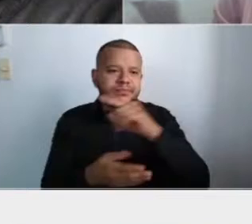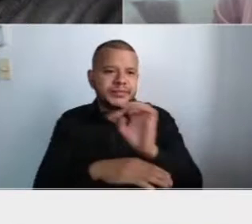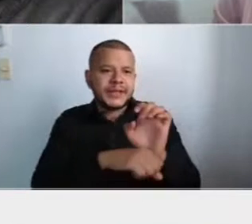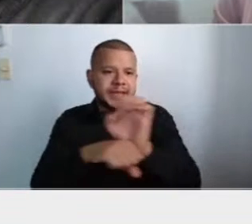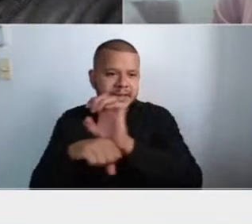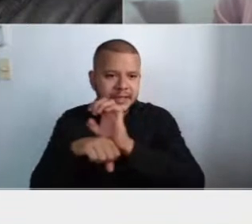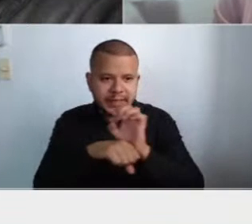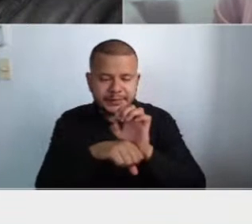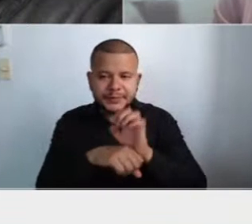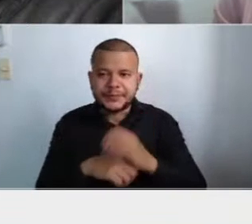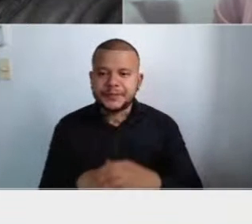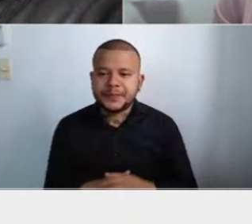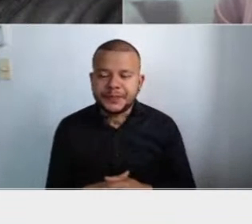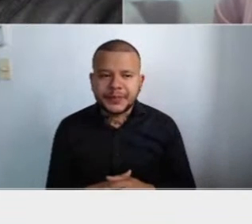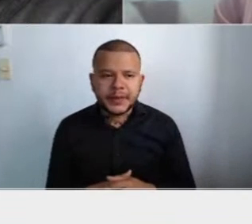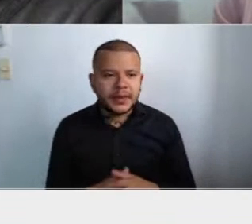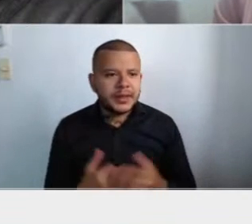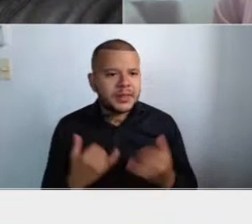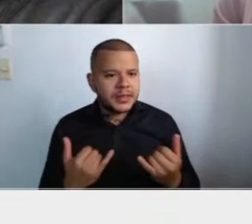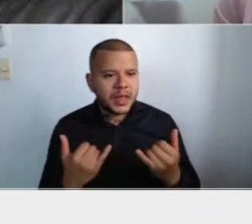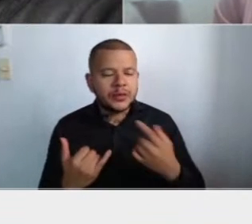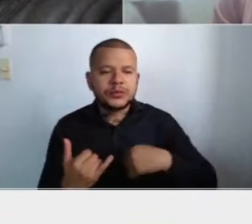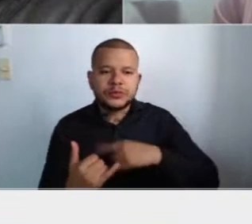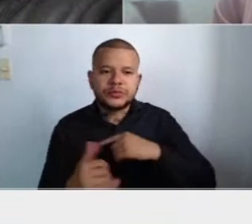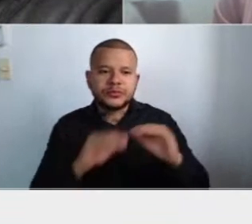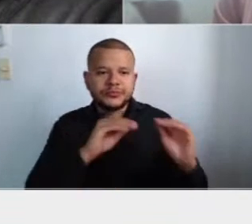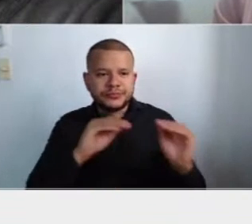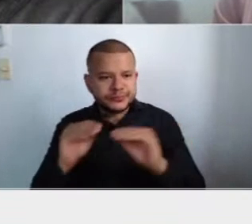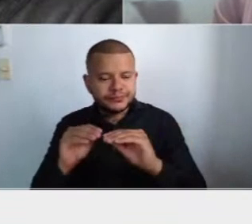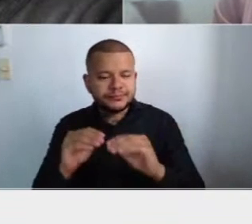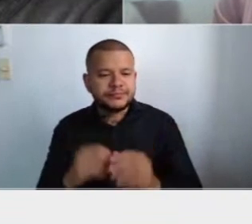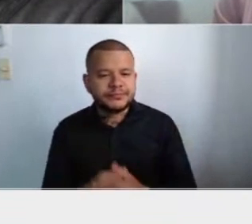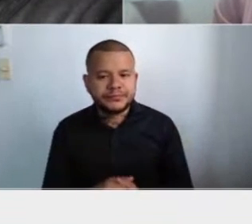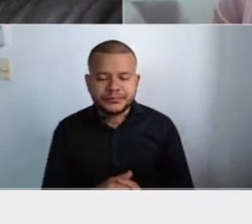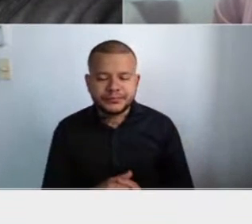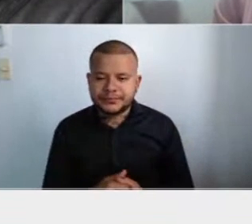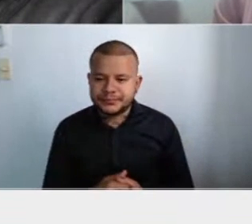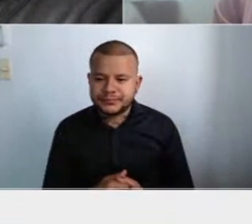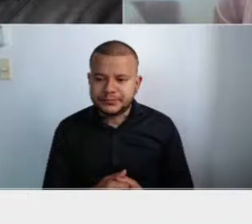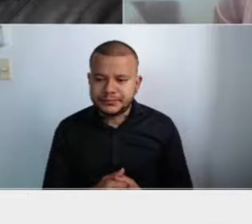territoriales en esta capacitación.